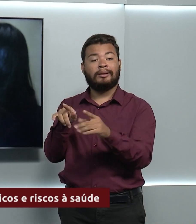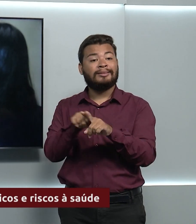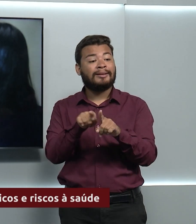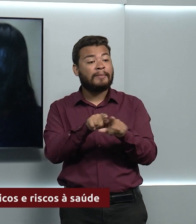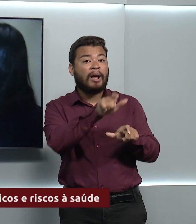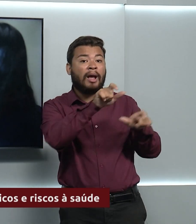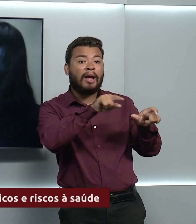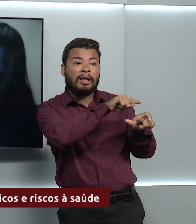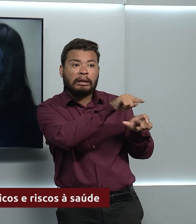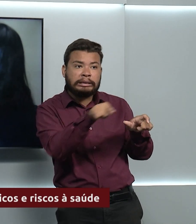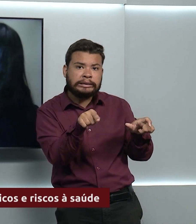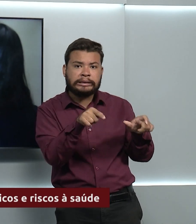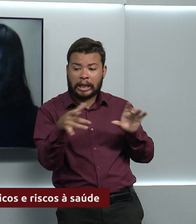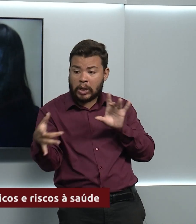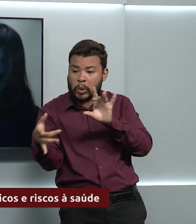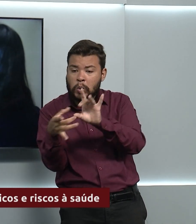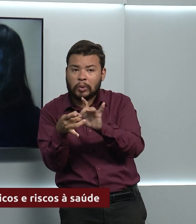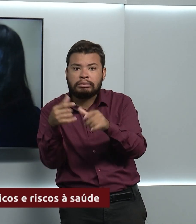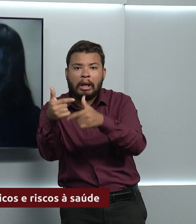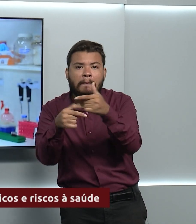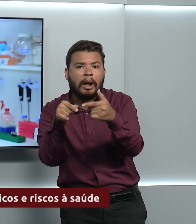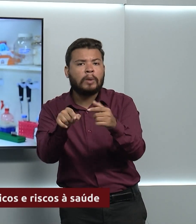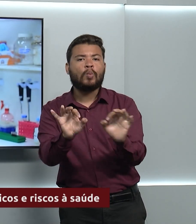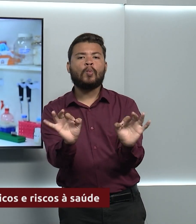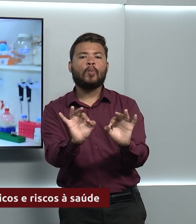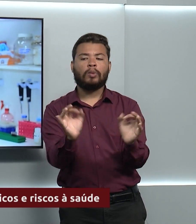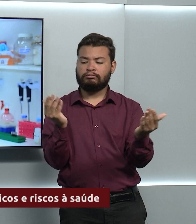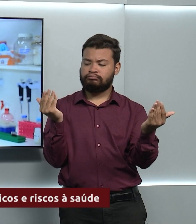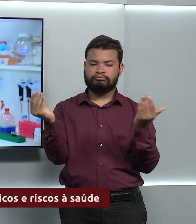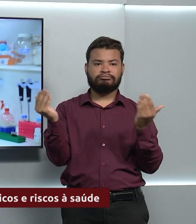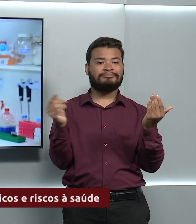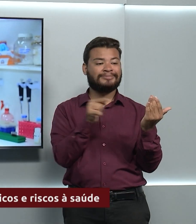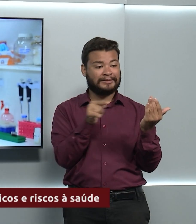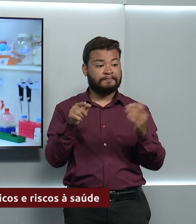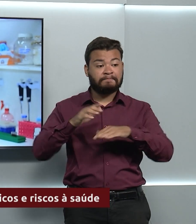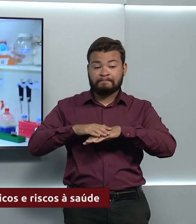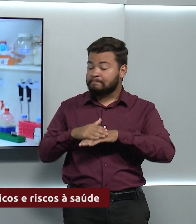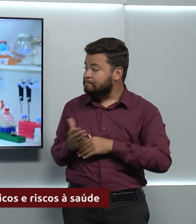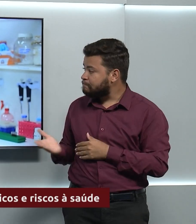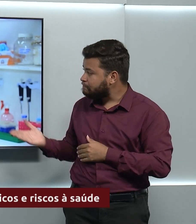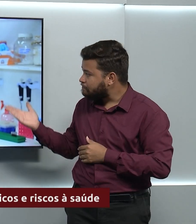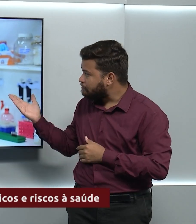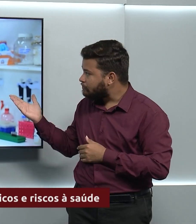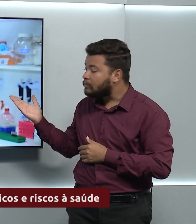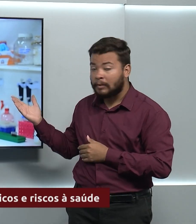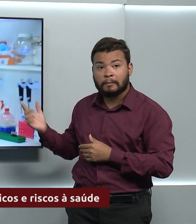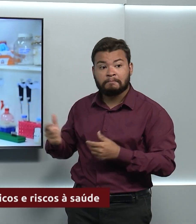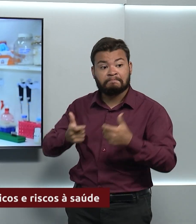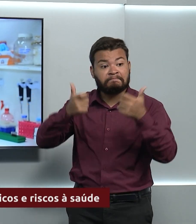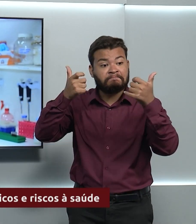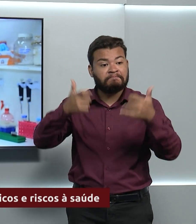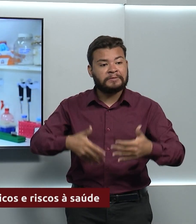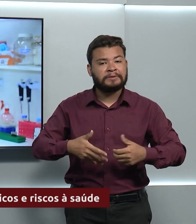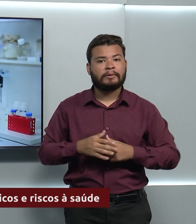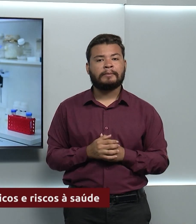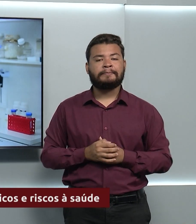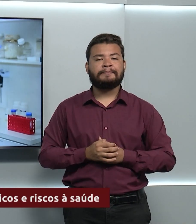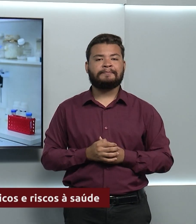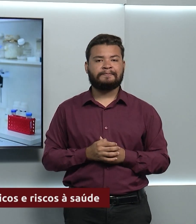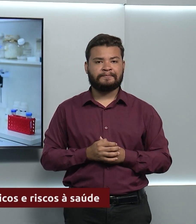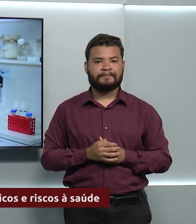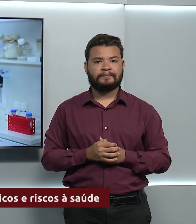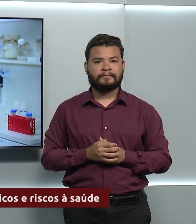pessoas que não trabalham com agrotóxicos. É o que explica a Thaís Alves, integrante do LabMut. O